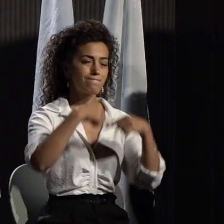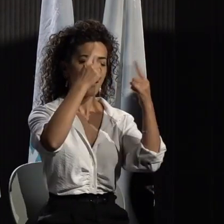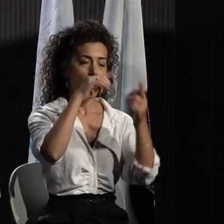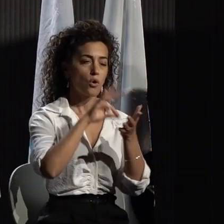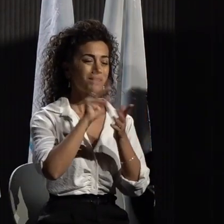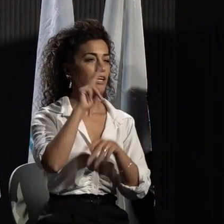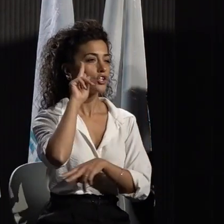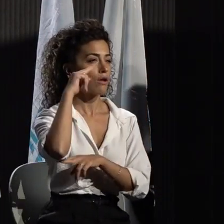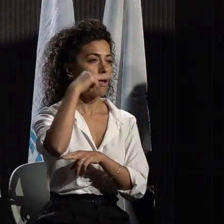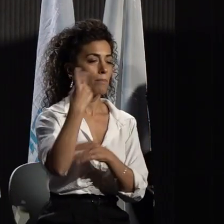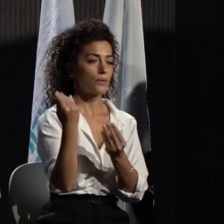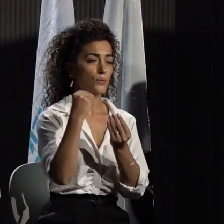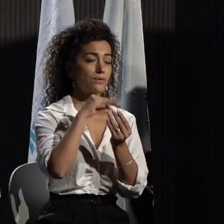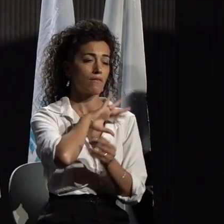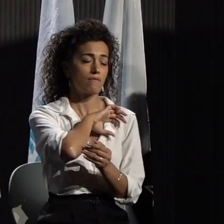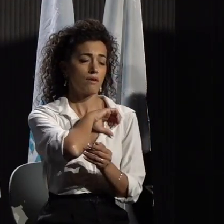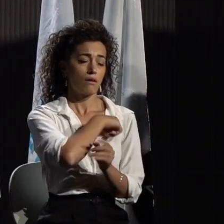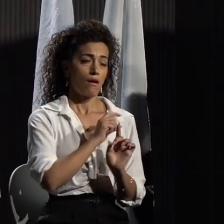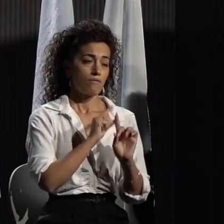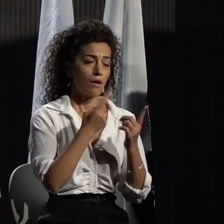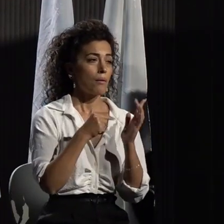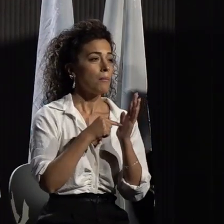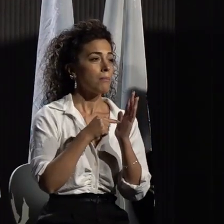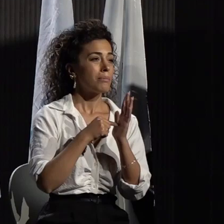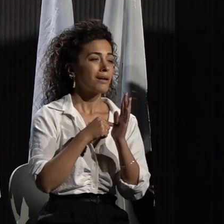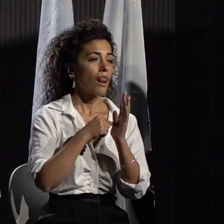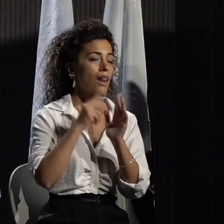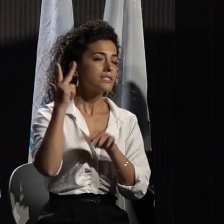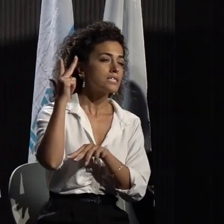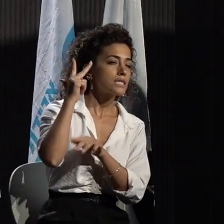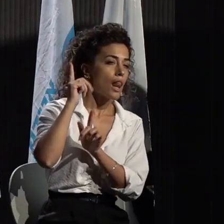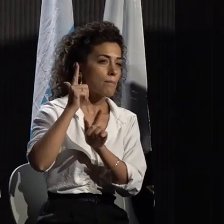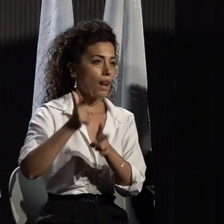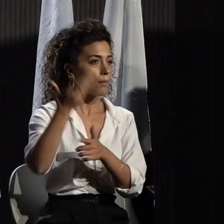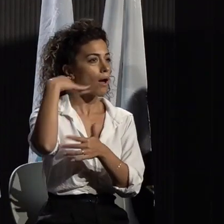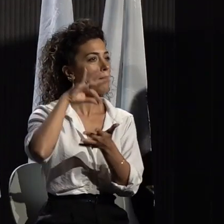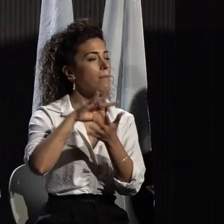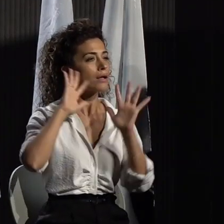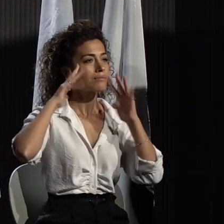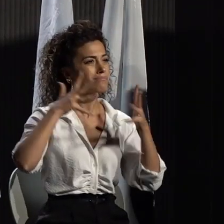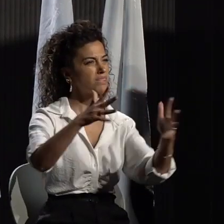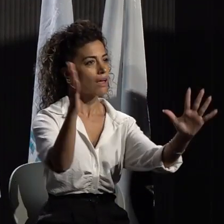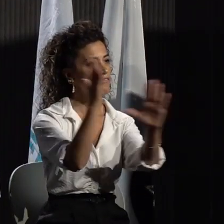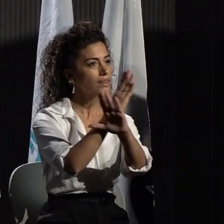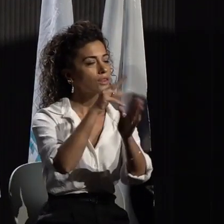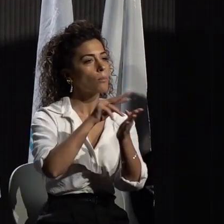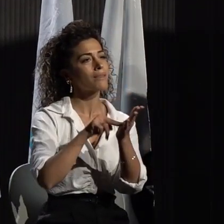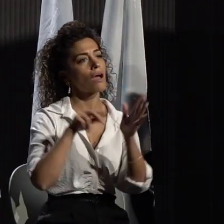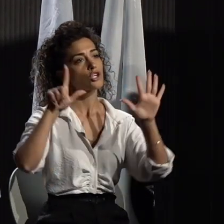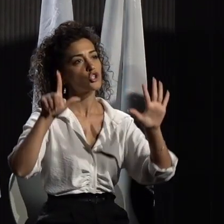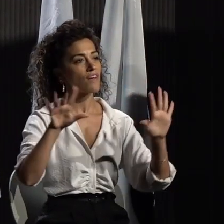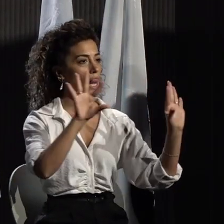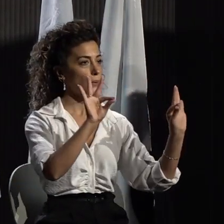ממד נוסף של כאב בצל המלחמה שבה אנחנו מצוים מאז מתקפת הטרור של השביעי